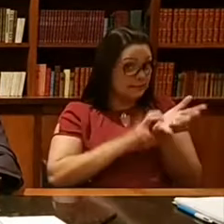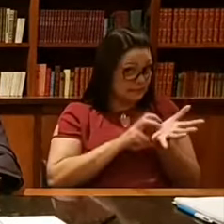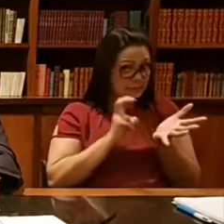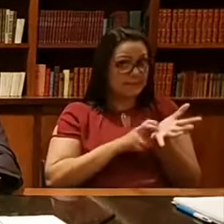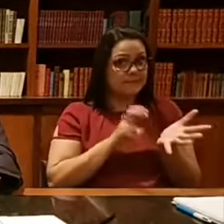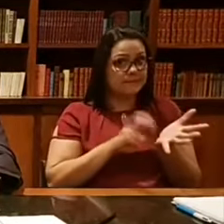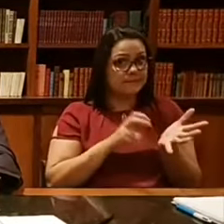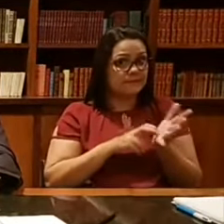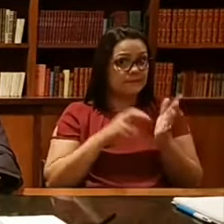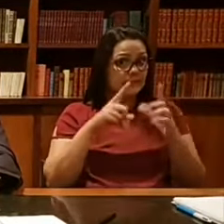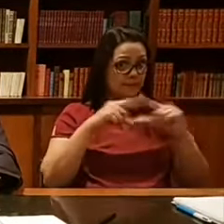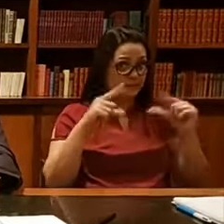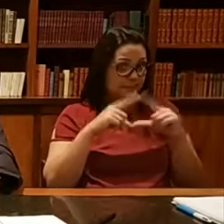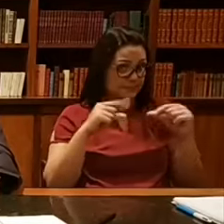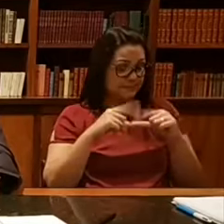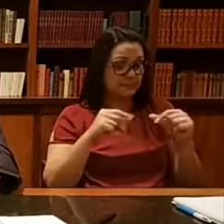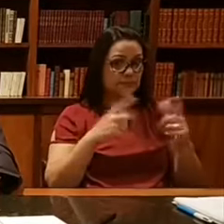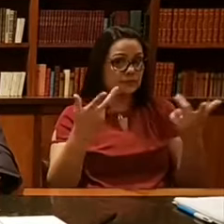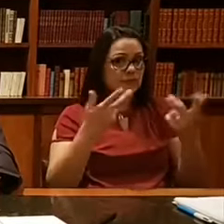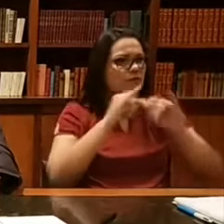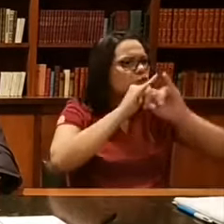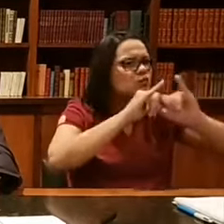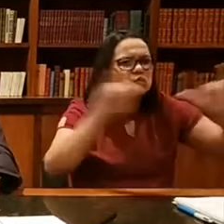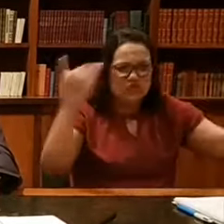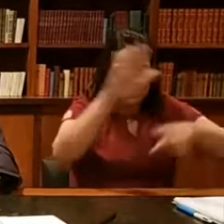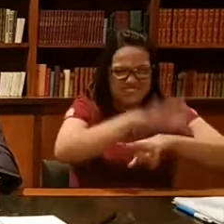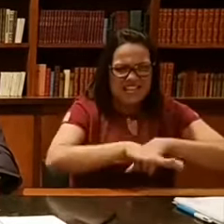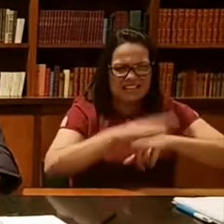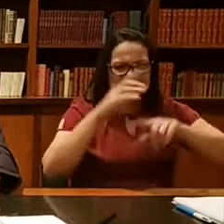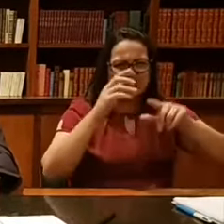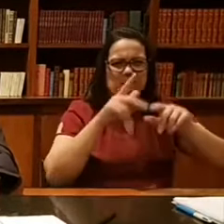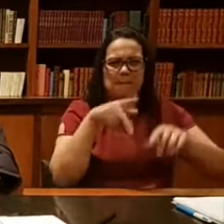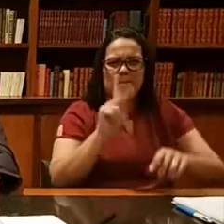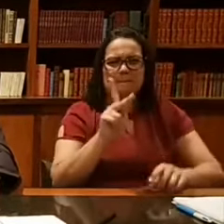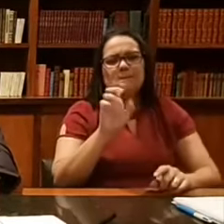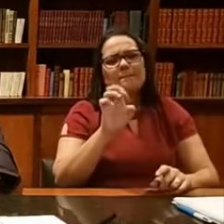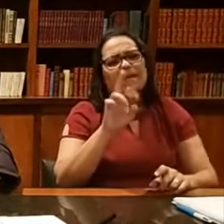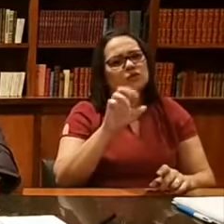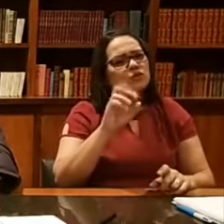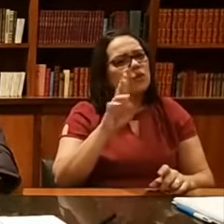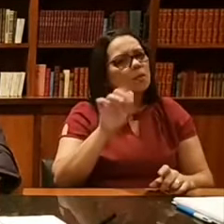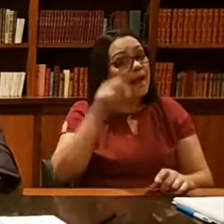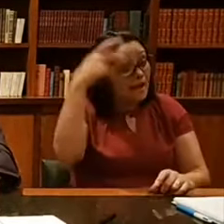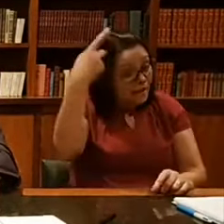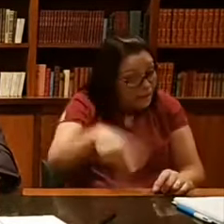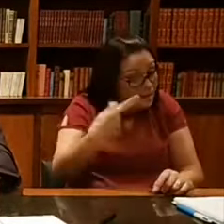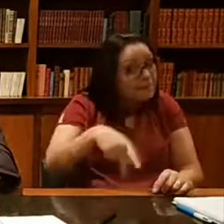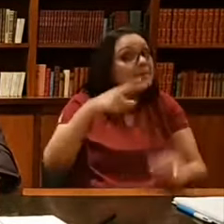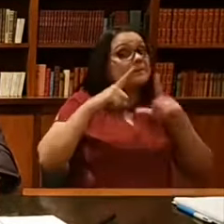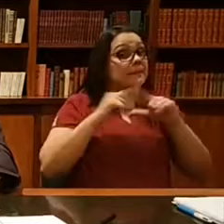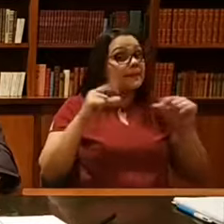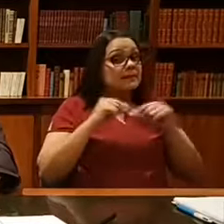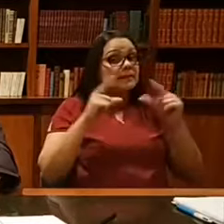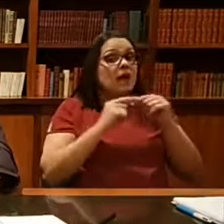né, antes desse anúncio da Petrobras, que foi no final da tarde, começo da noite, aqui em Brasília alguns postos subiram